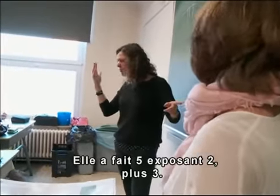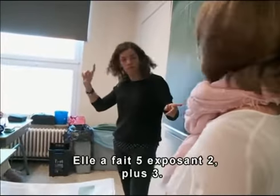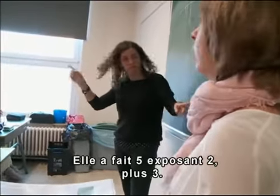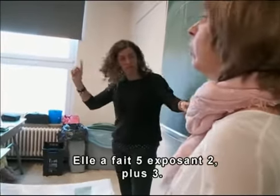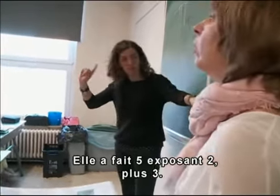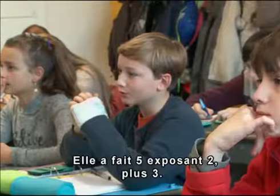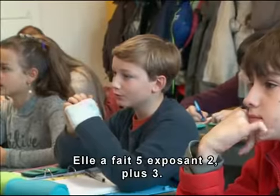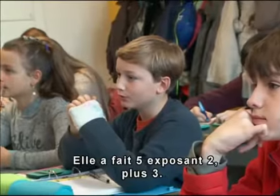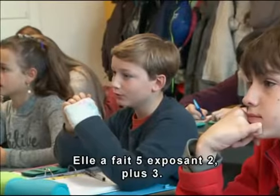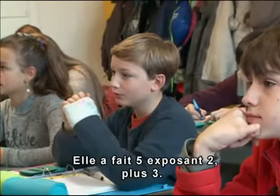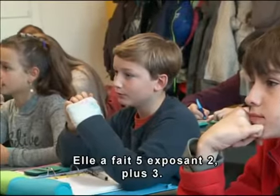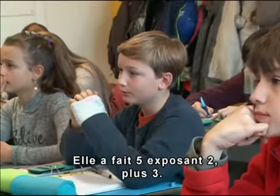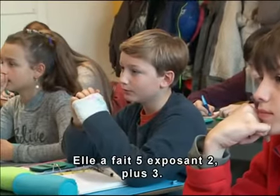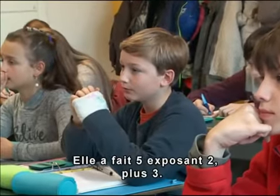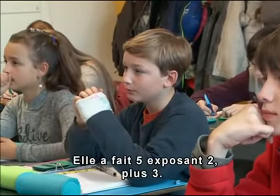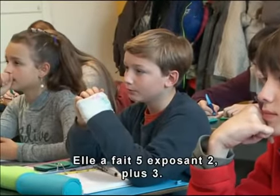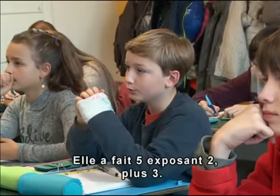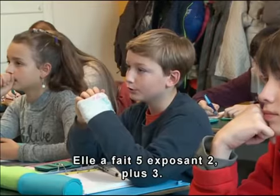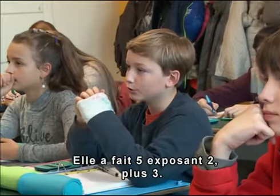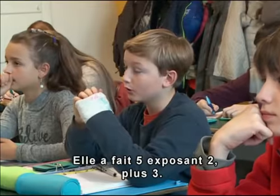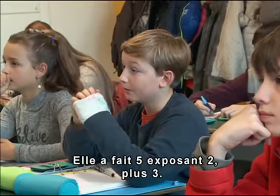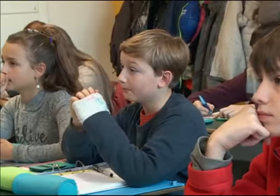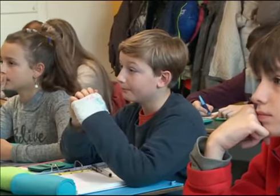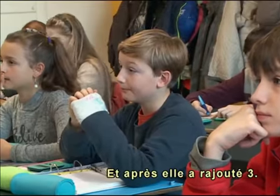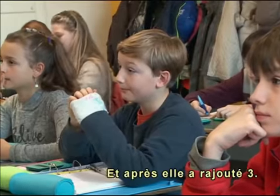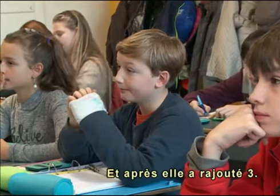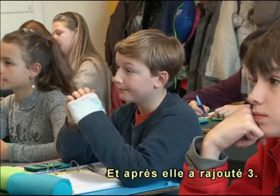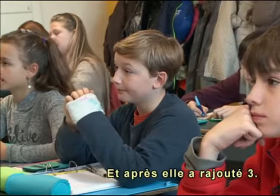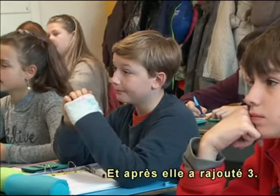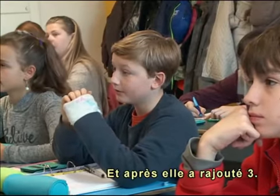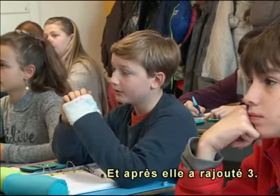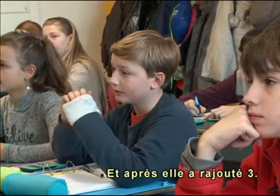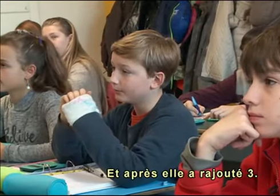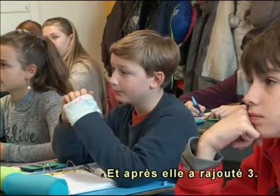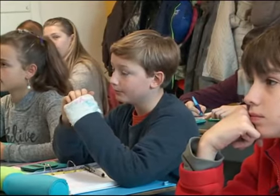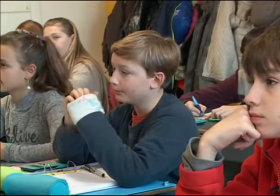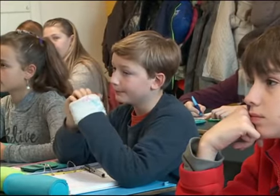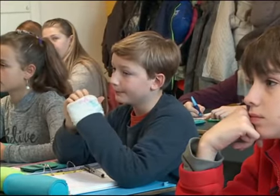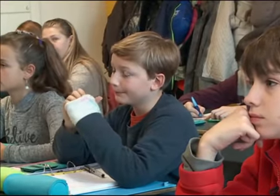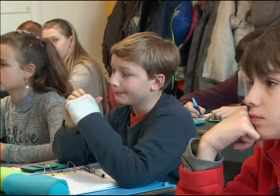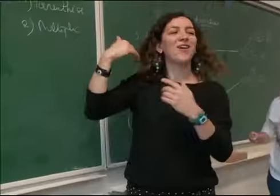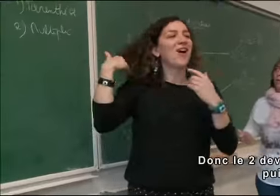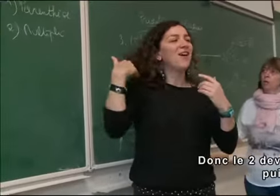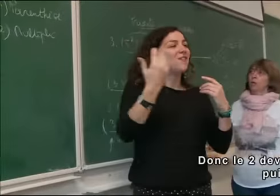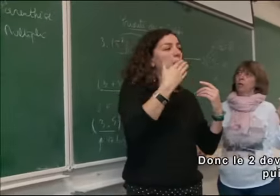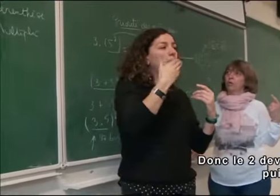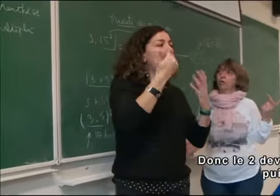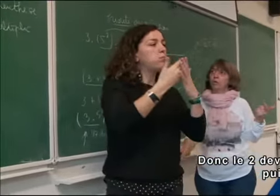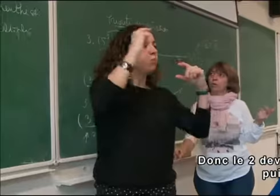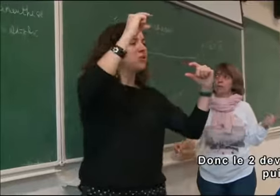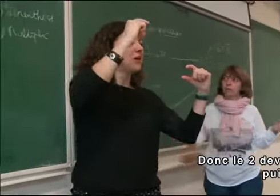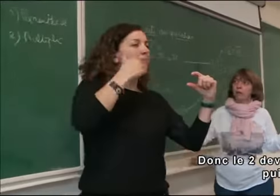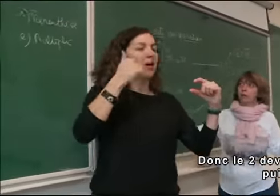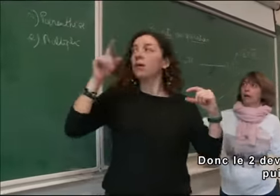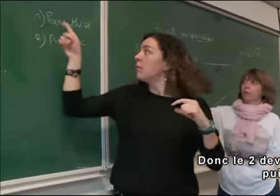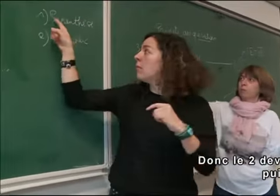fait 5 exposants 2 plus 3. et après, elle a rajouté 3. OK. Donc, le 2,